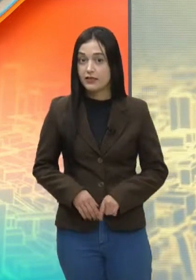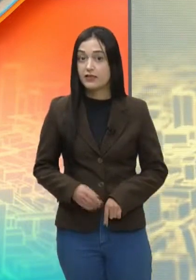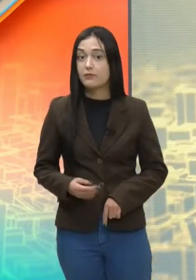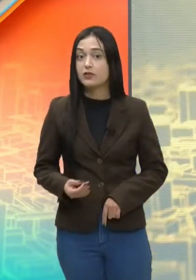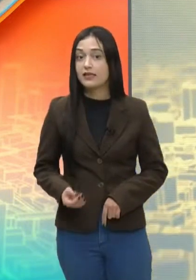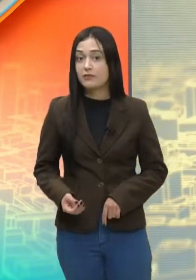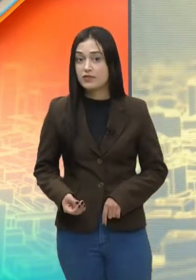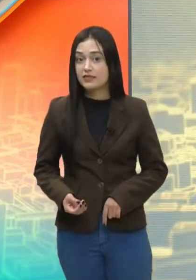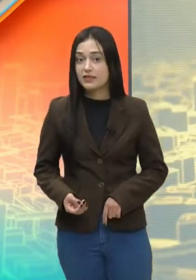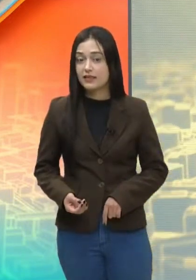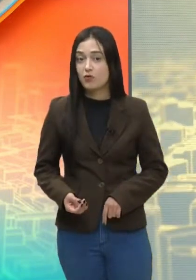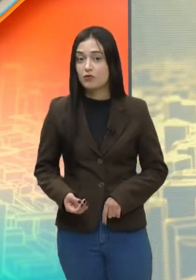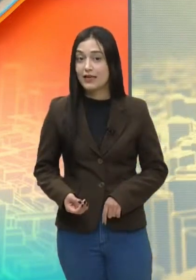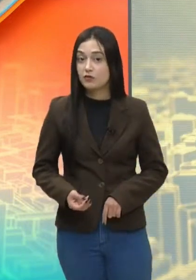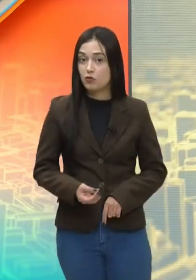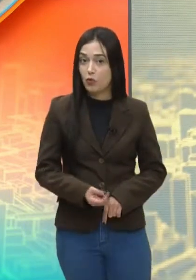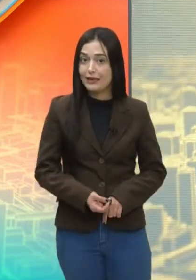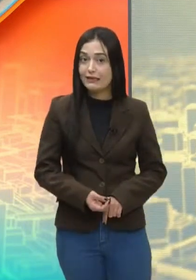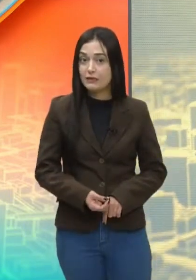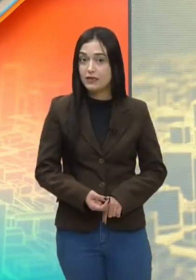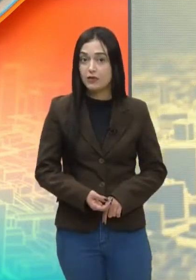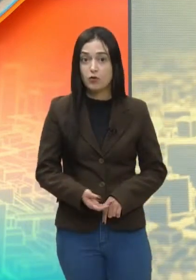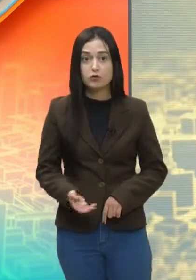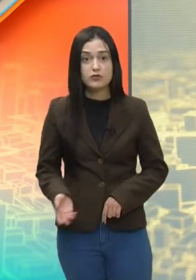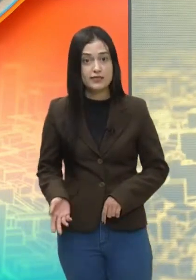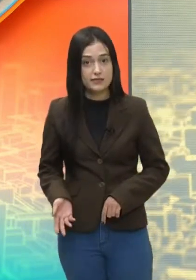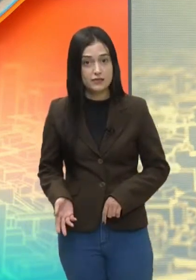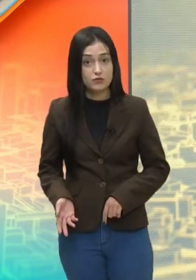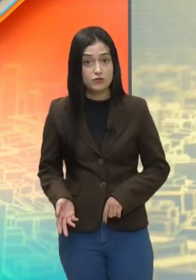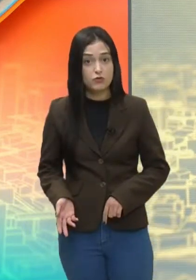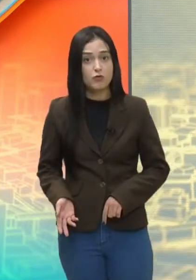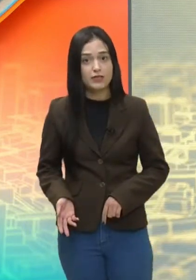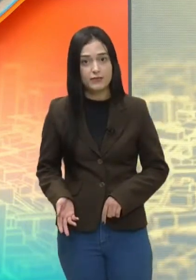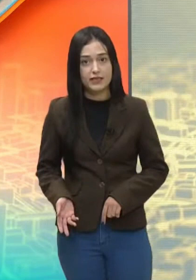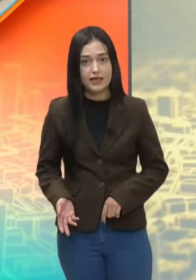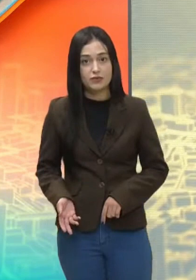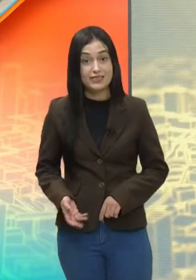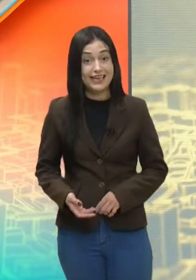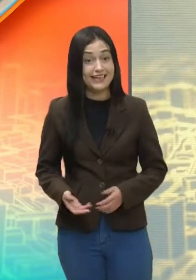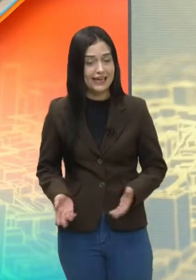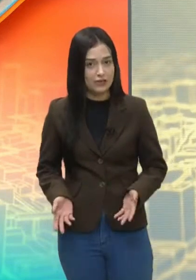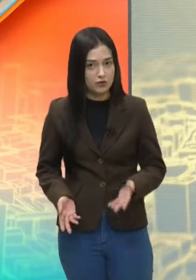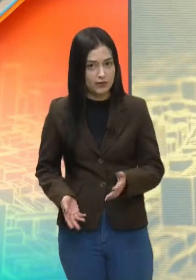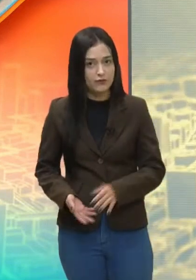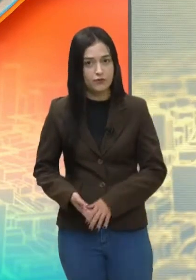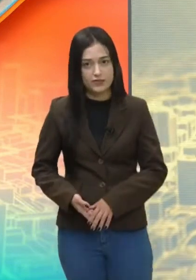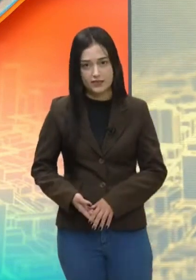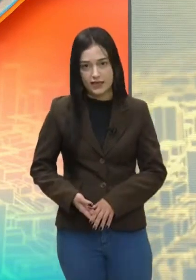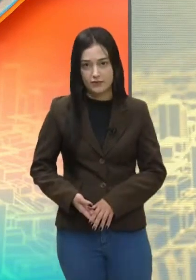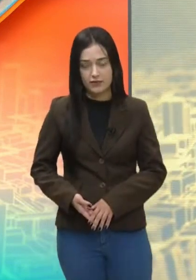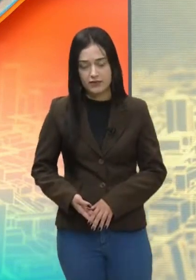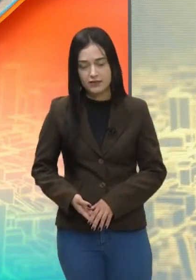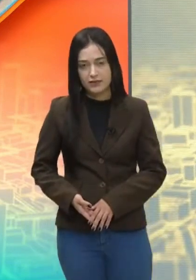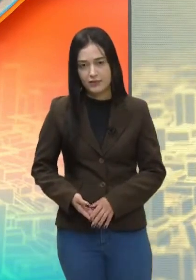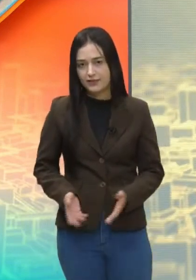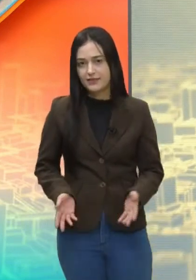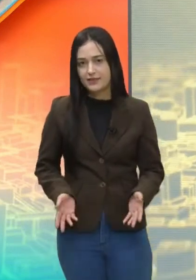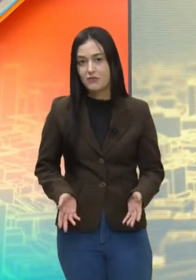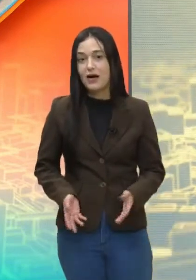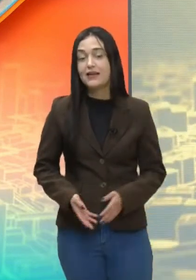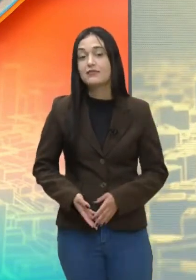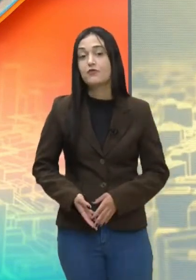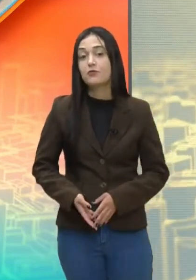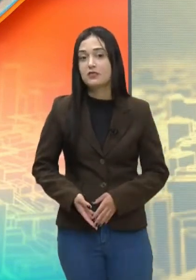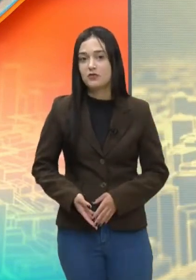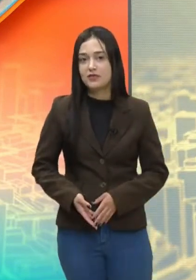hora, em que podemos entrar em contato com a lama e outros resíduos contaminados carregados pela força d'água. Para